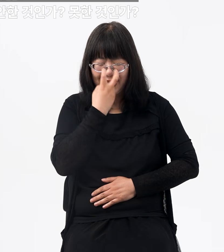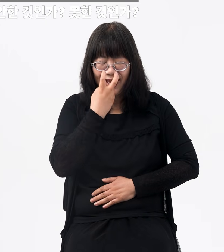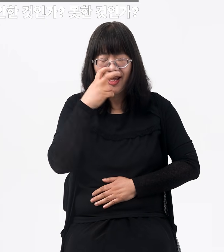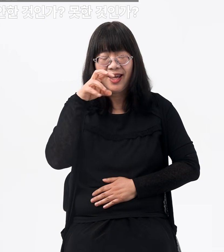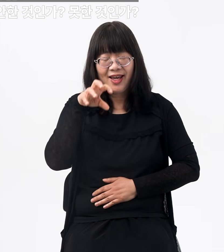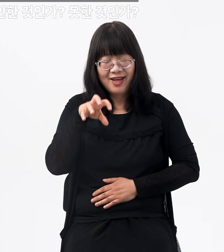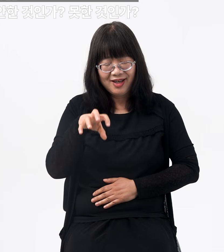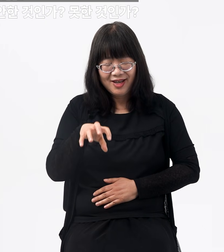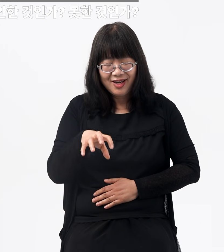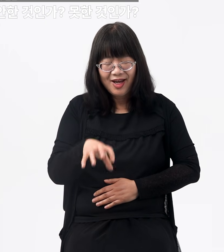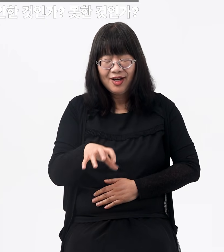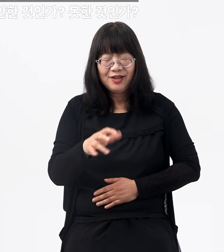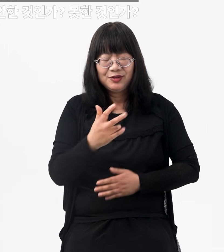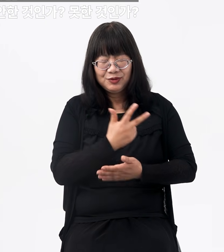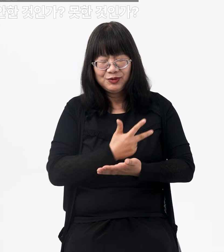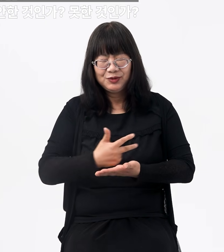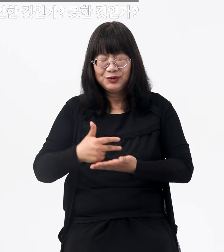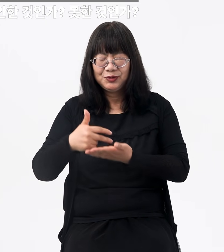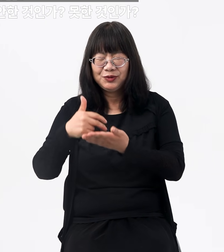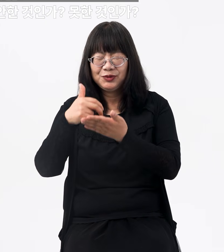요새,